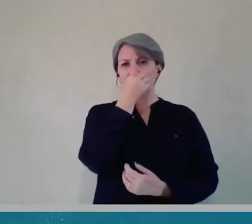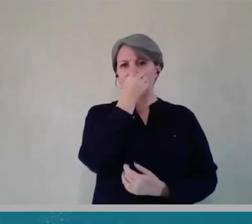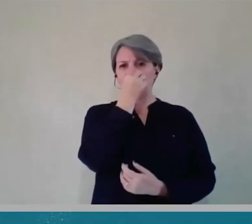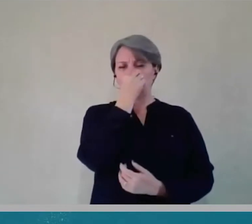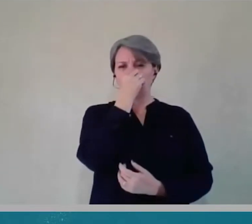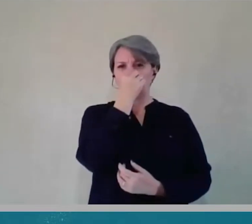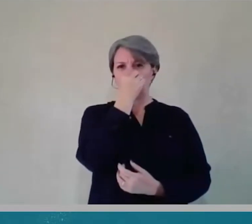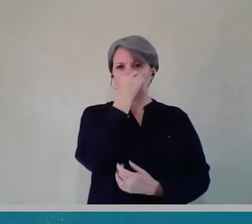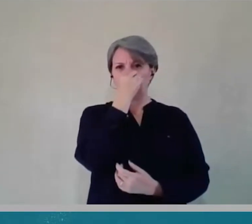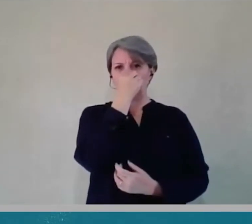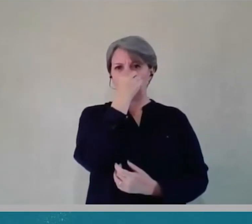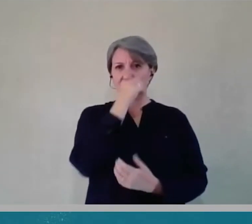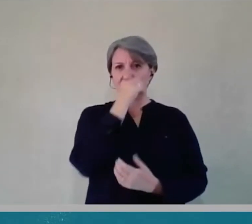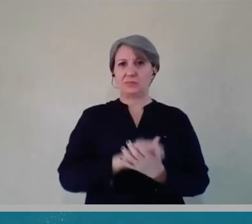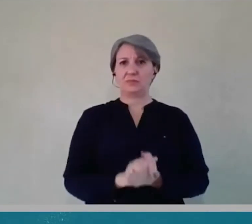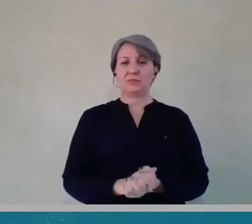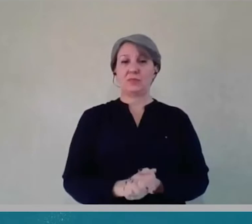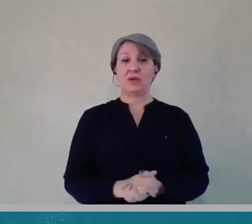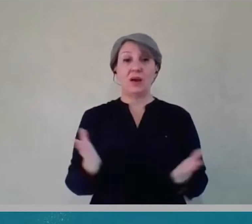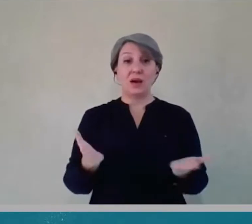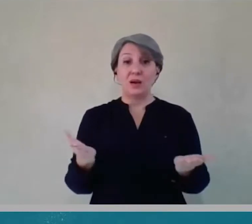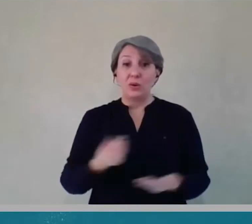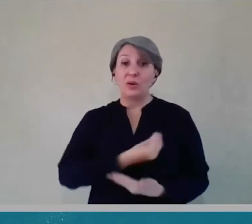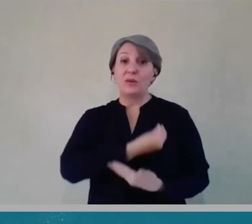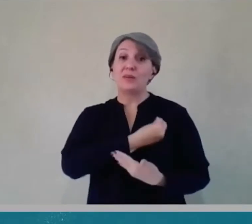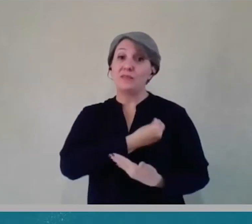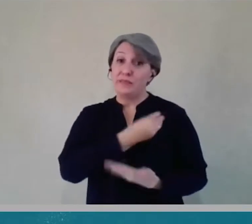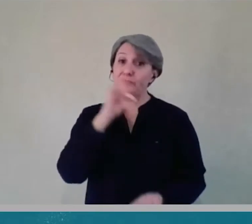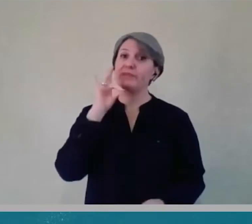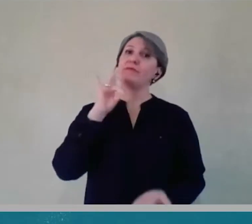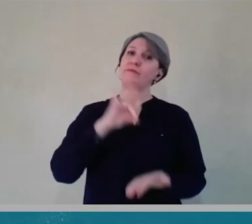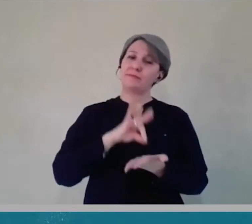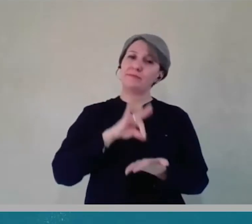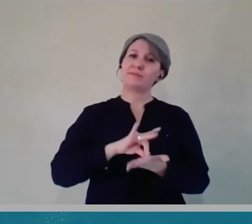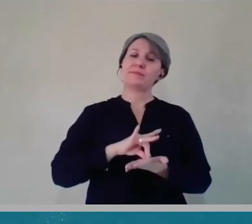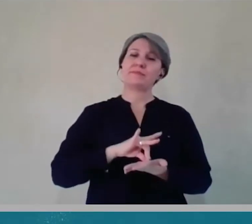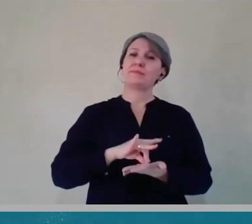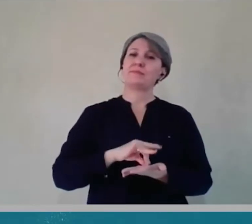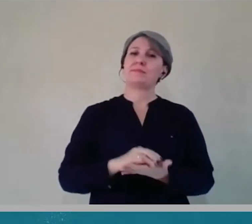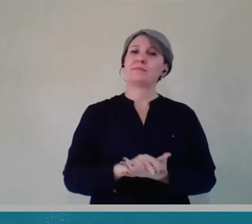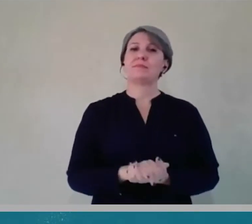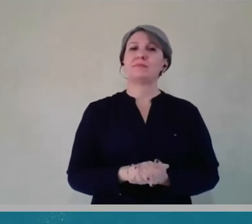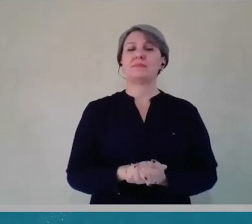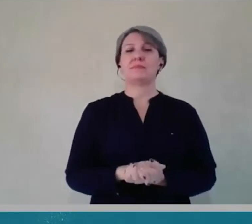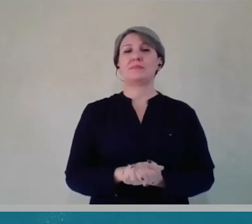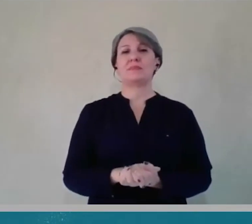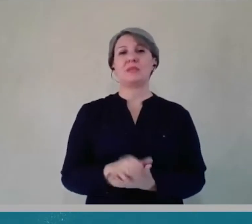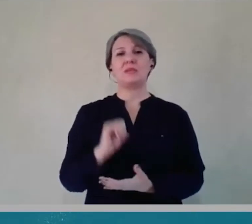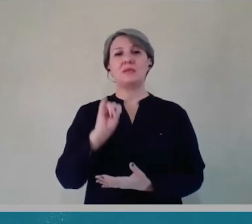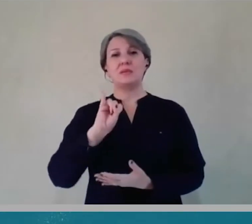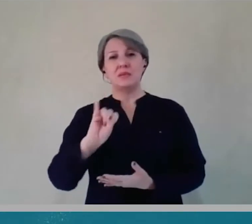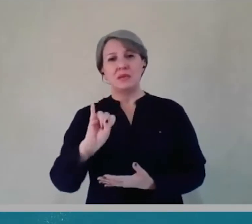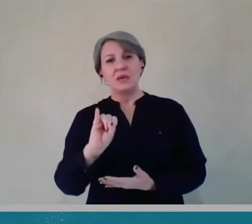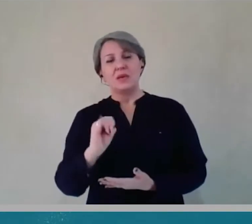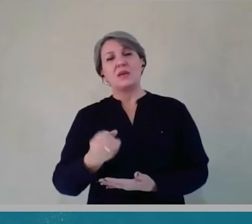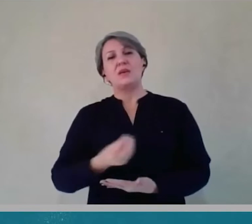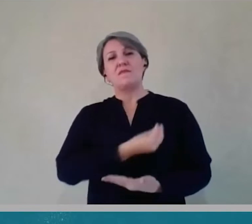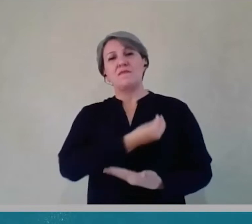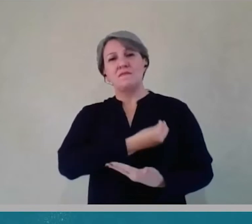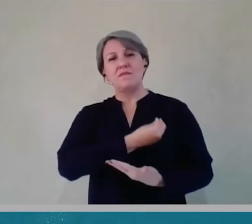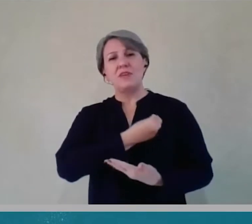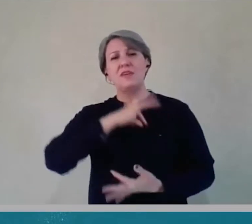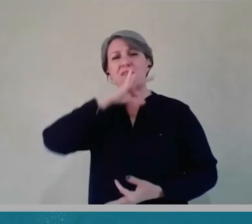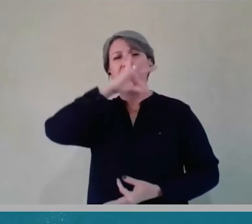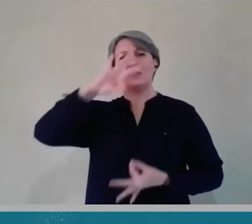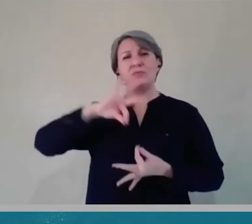essa realidade. Por isso, versículo 25 fala, se vivemos no Espírito, andemos também